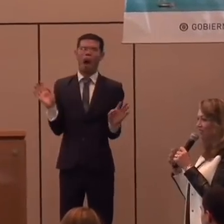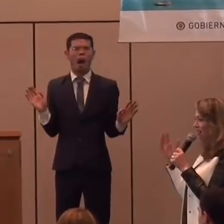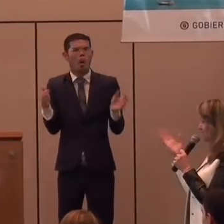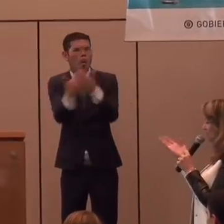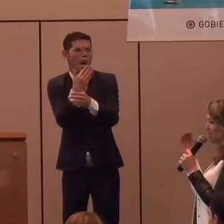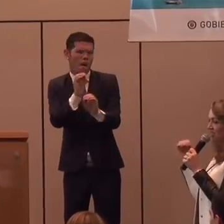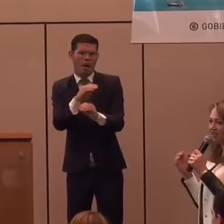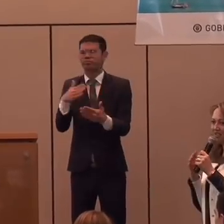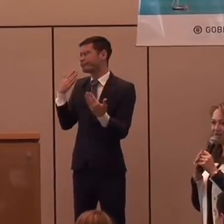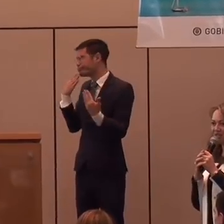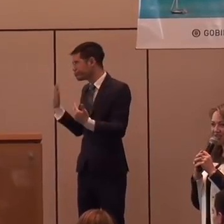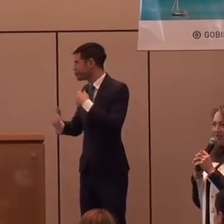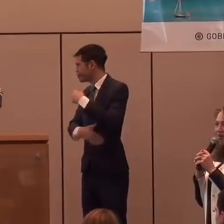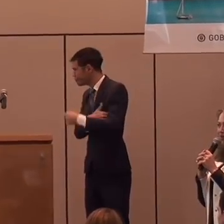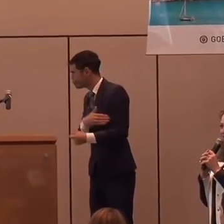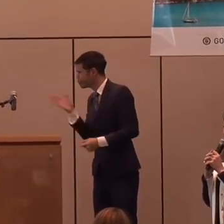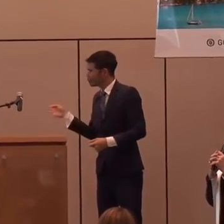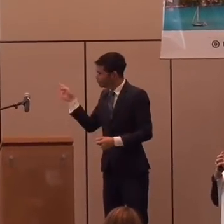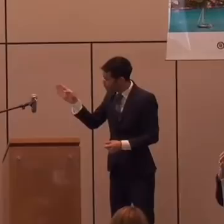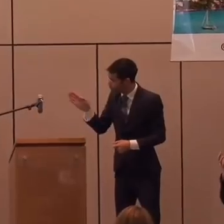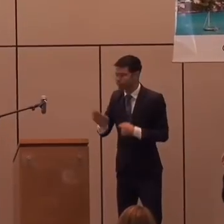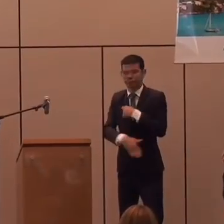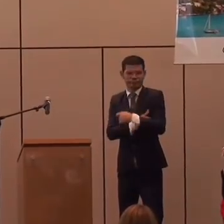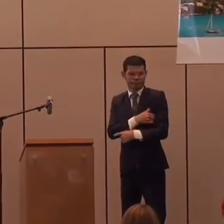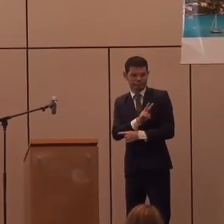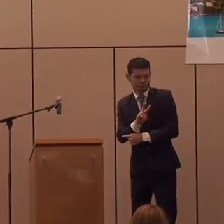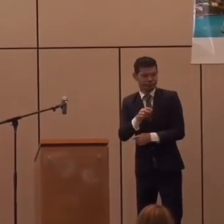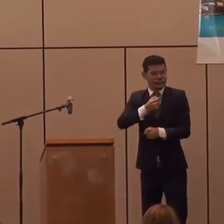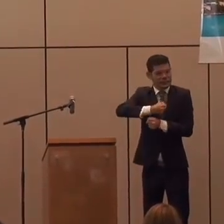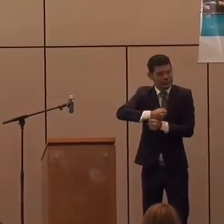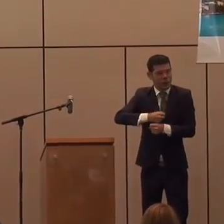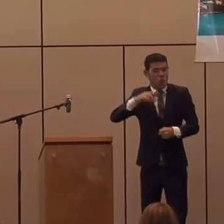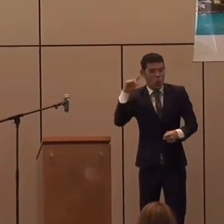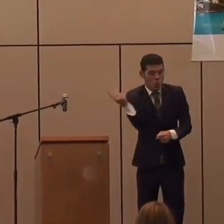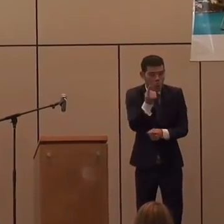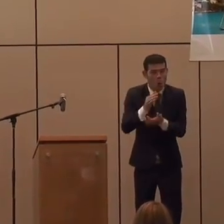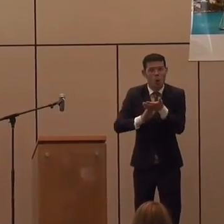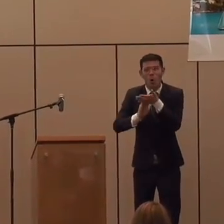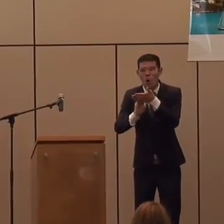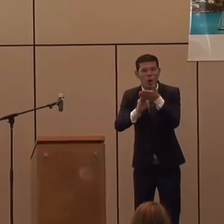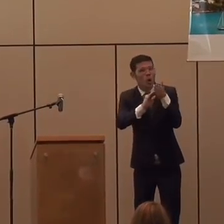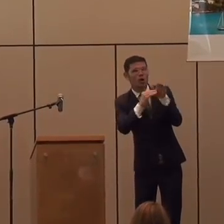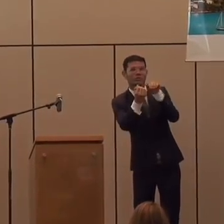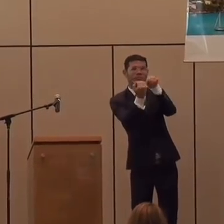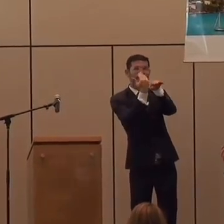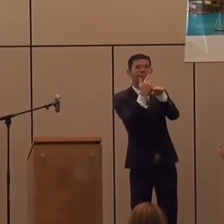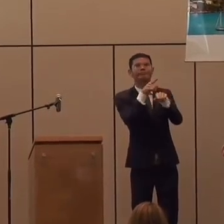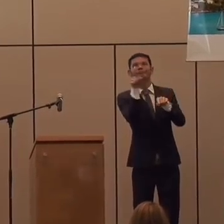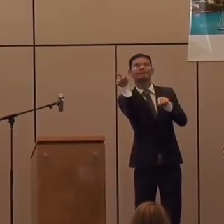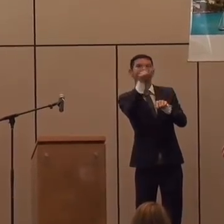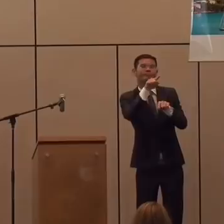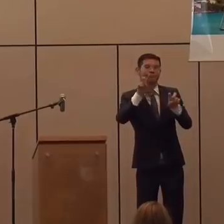agradecerle al ministerio encabeza la ministra la viceministra por este trabajo arduo en estas rutas en estos corredores turísticos y obviamente